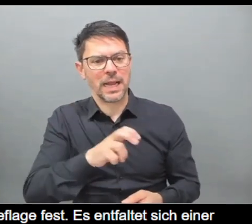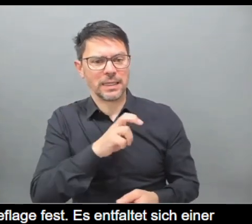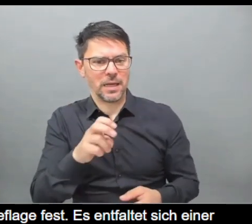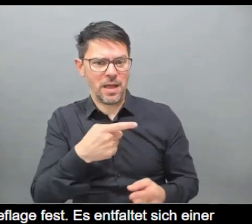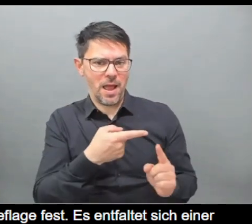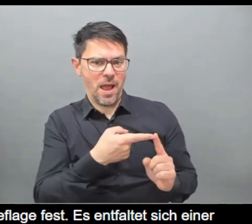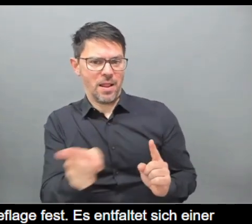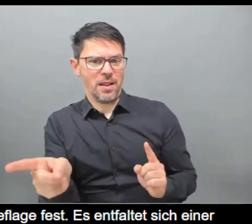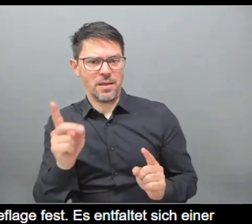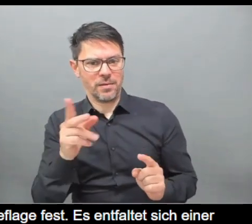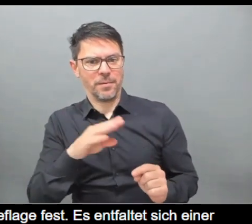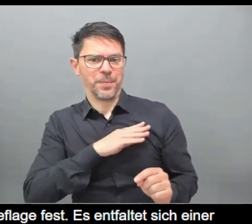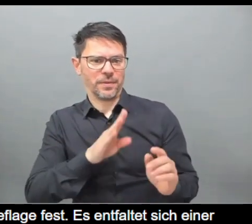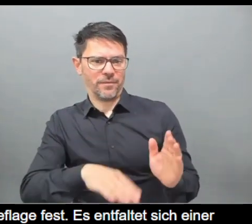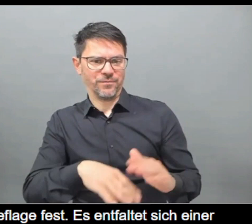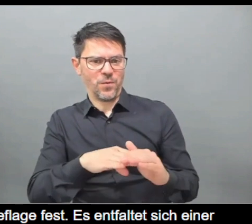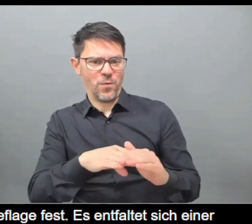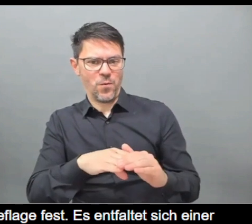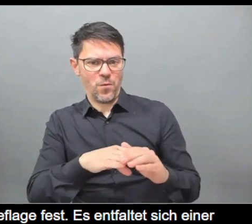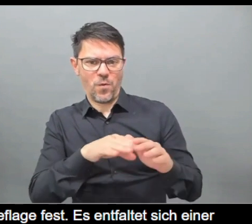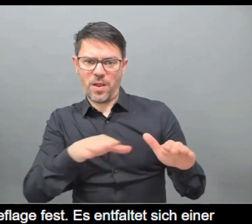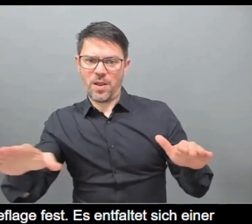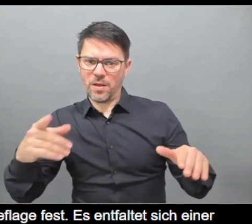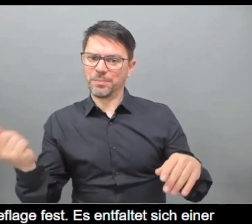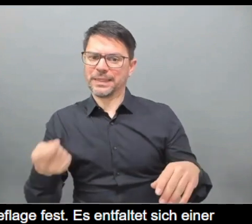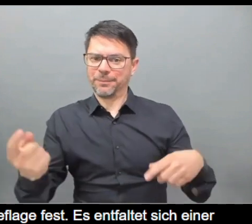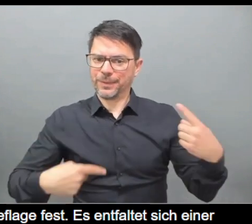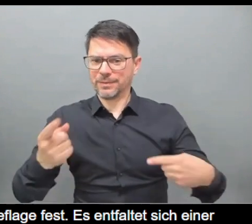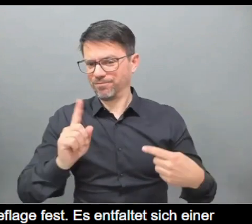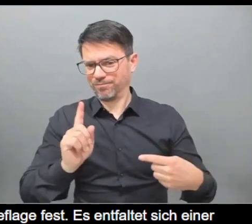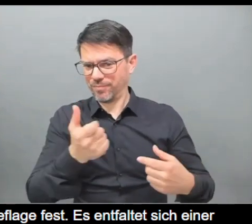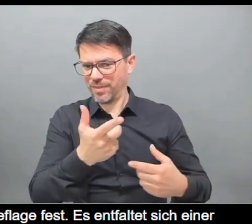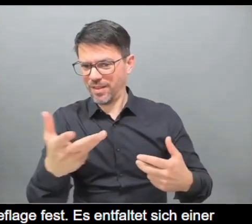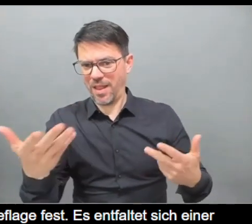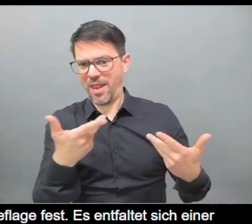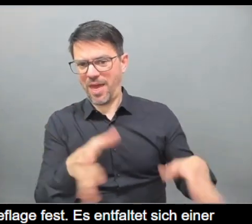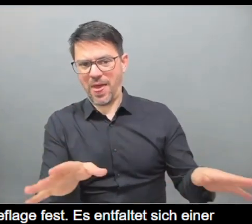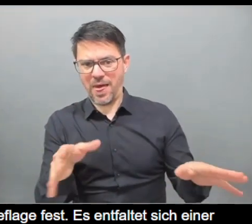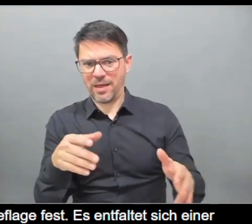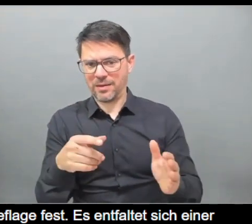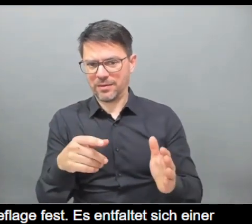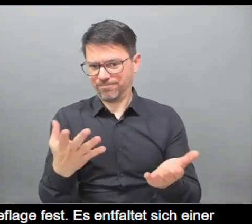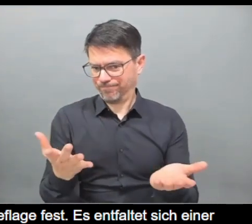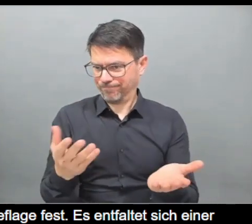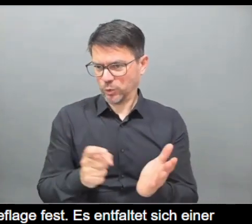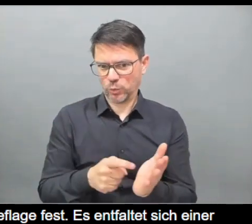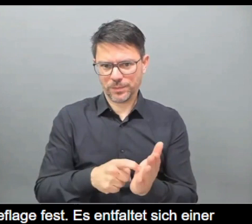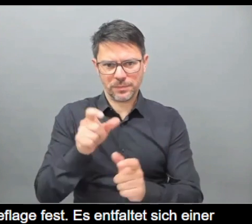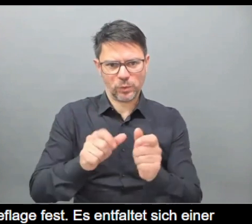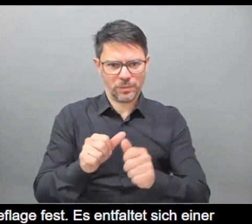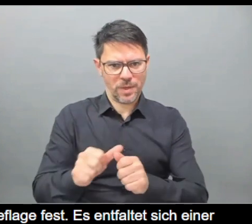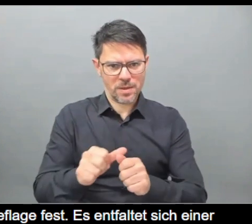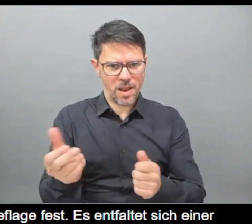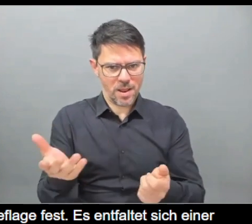momentan in Dimensionen von 5, 10, 20 Millionen Euro, je nach Größe und noch mehr. Und das ist wirklich eine dramatische